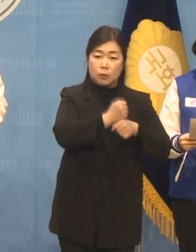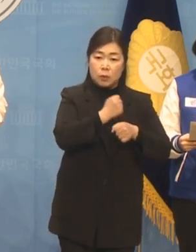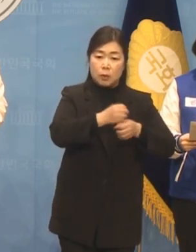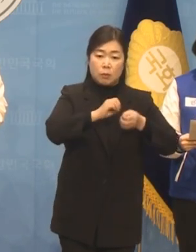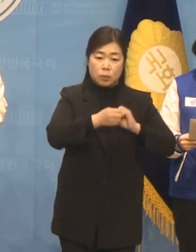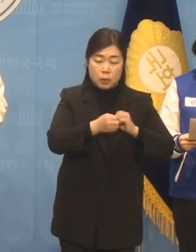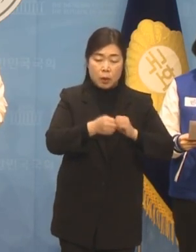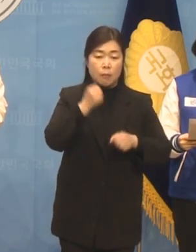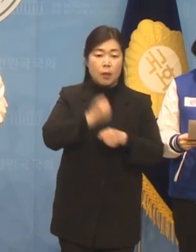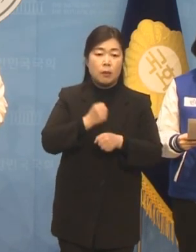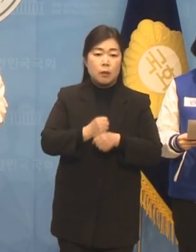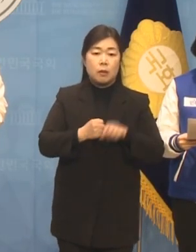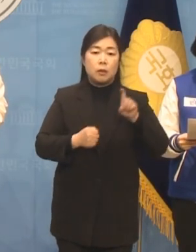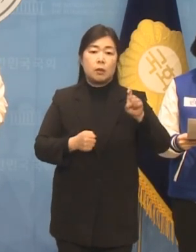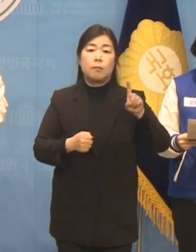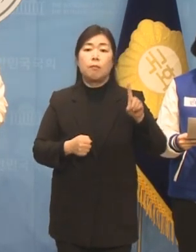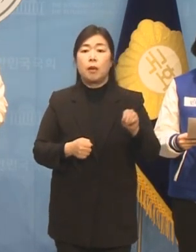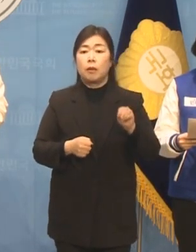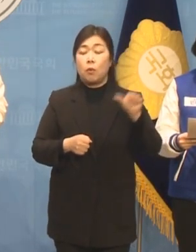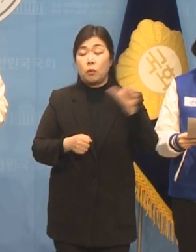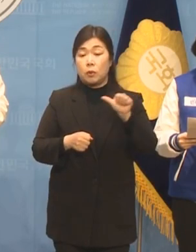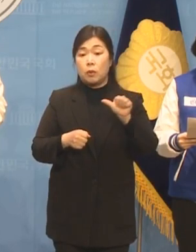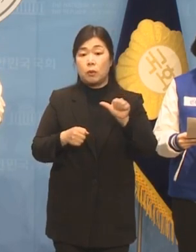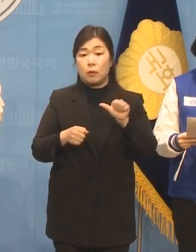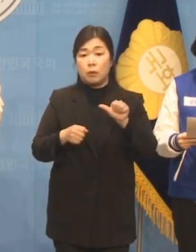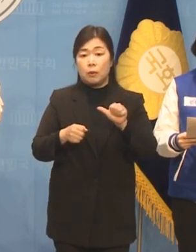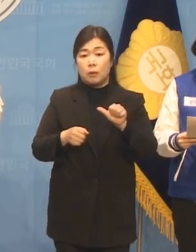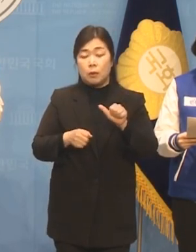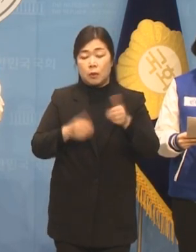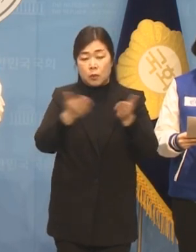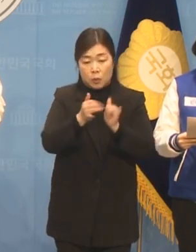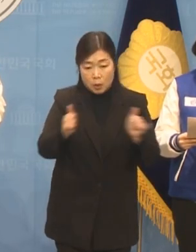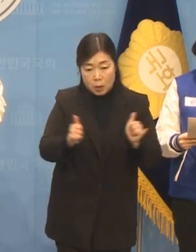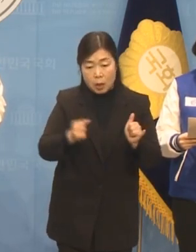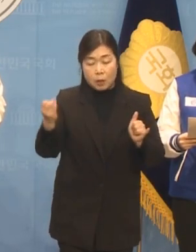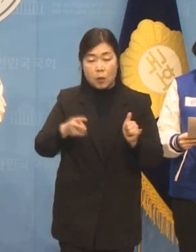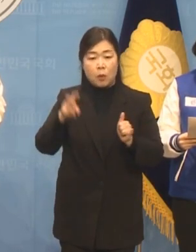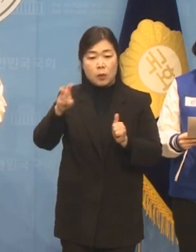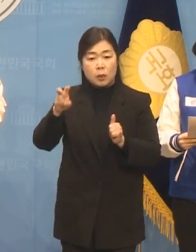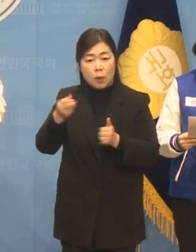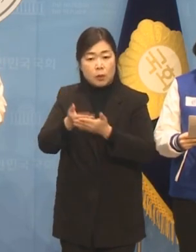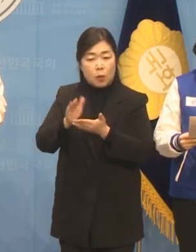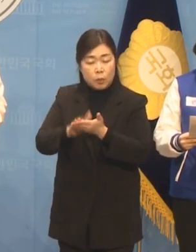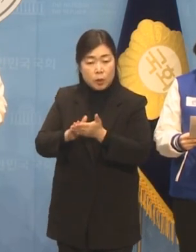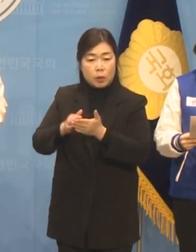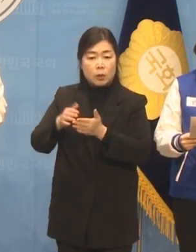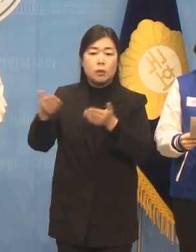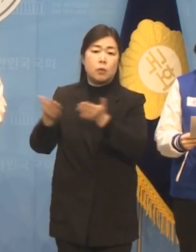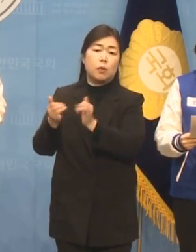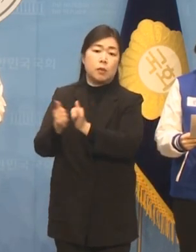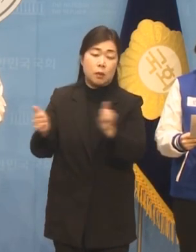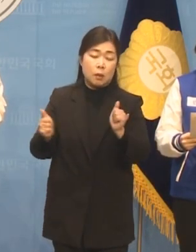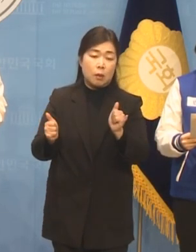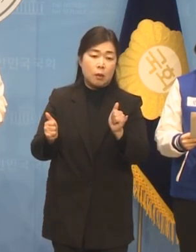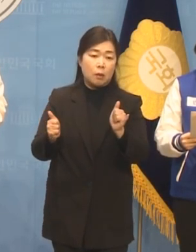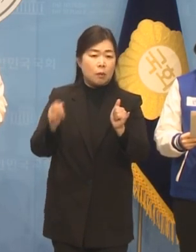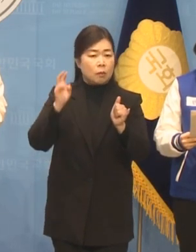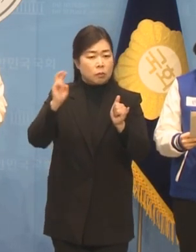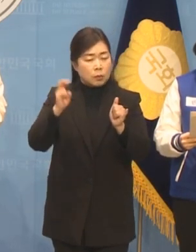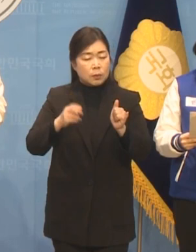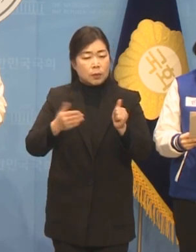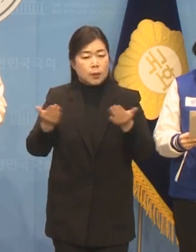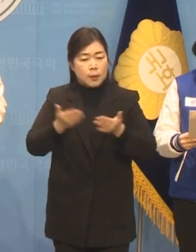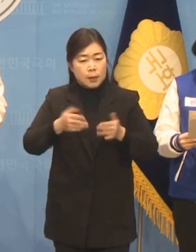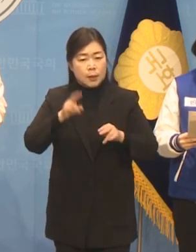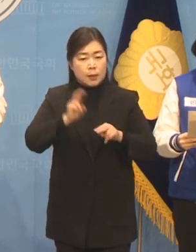5천 명의 부품 기업 종사자들이나 20만의 정비업체 종사자들이 자칫하게 되면 일자리를 잃거나 큰